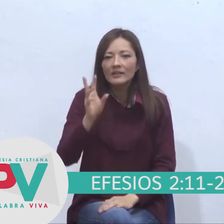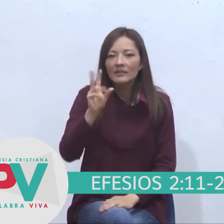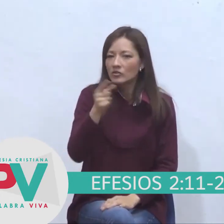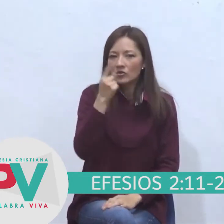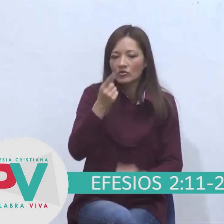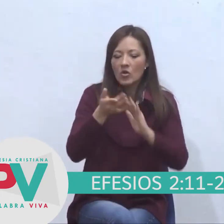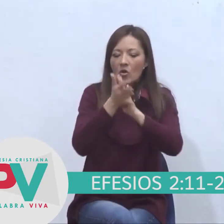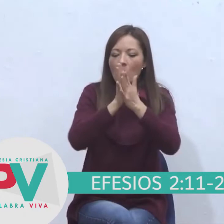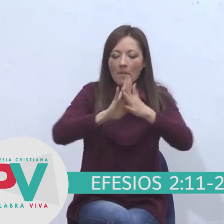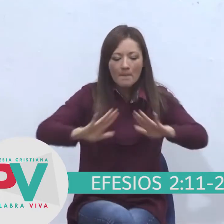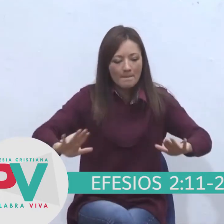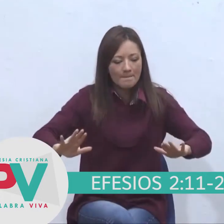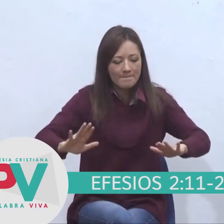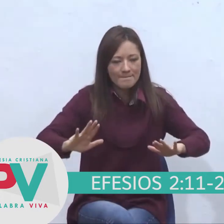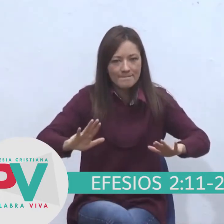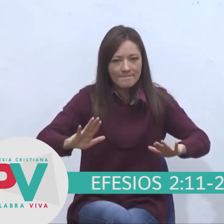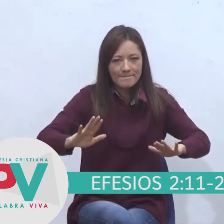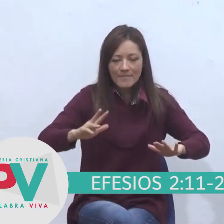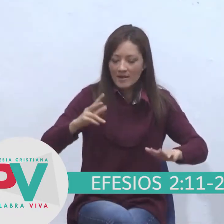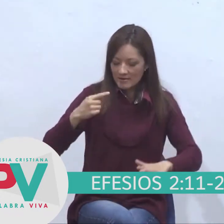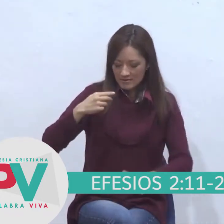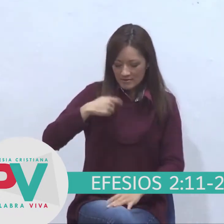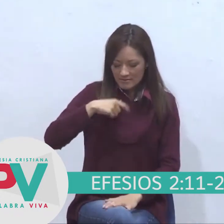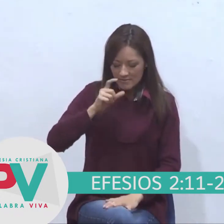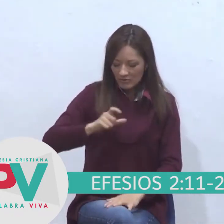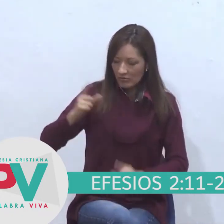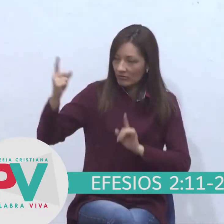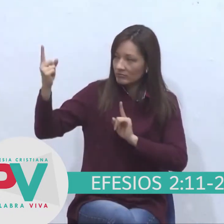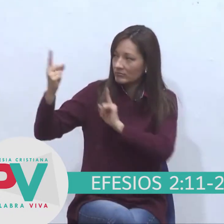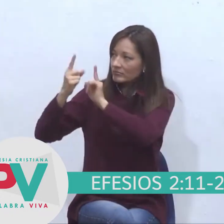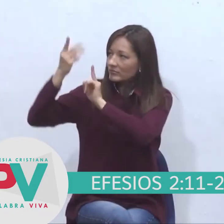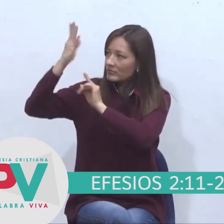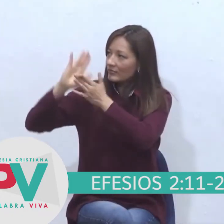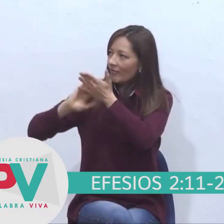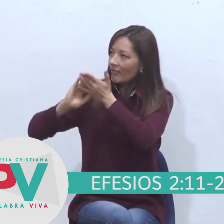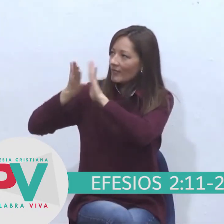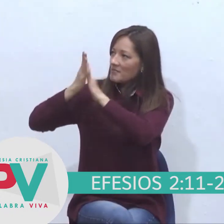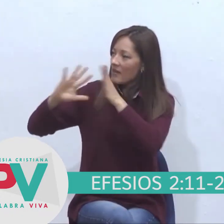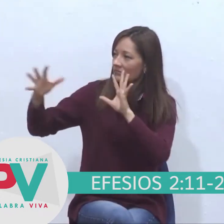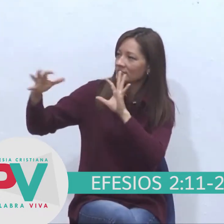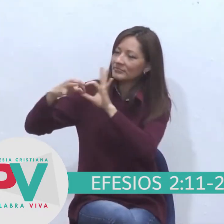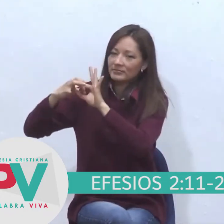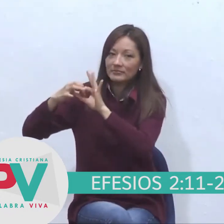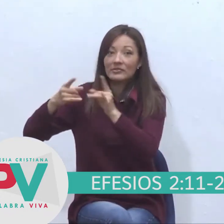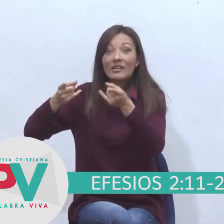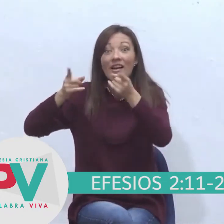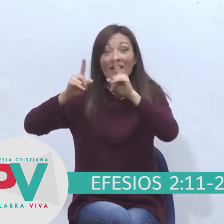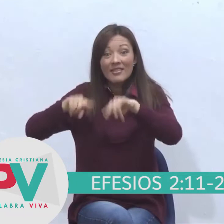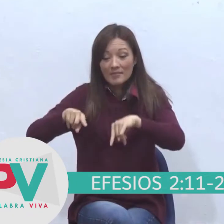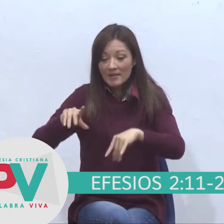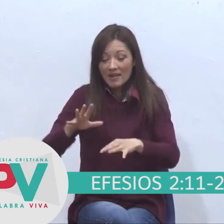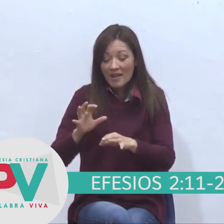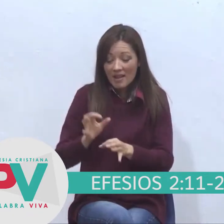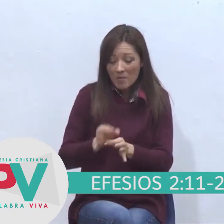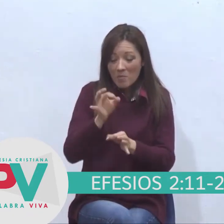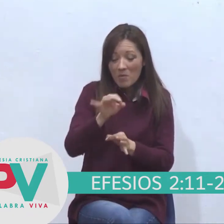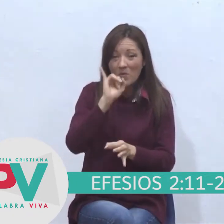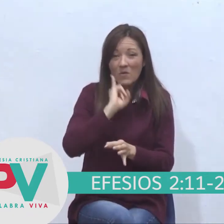hizo la paz entre nosotros y el Padre, sino que de ese pueblo que Él escogió en la